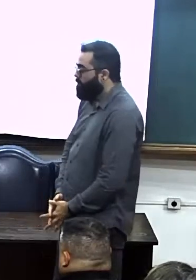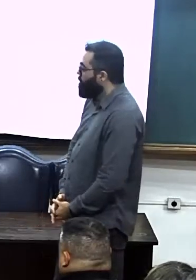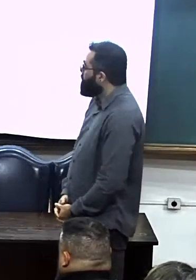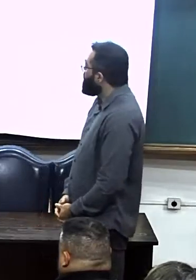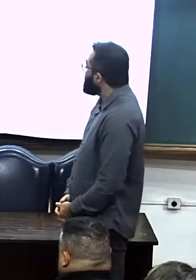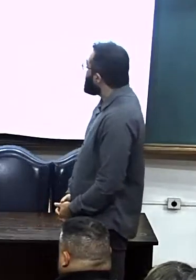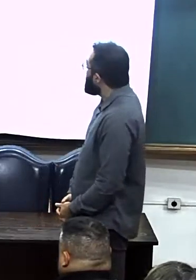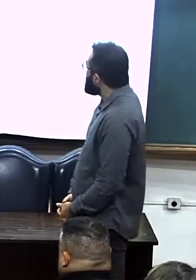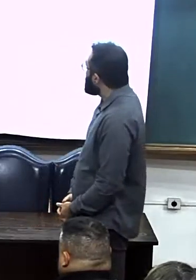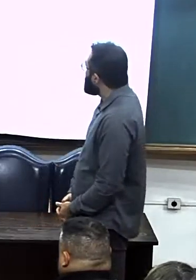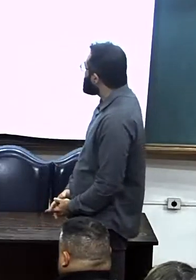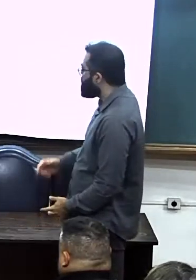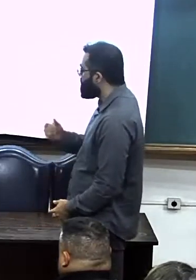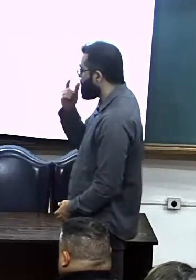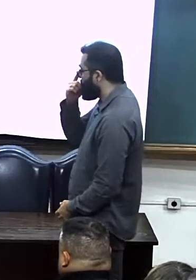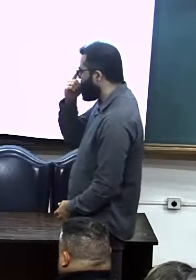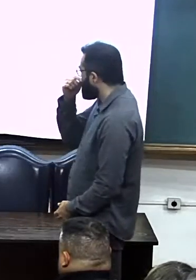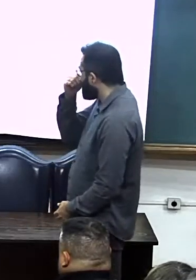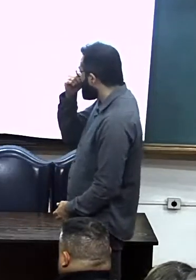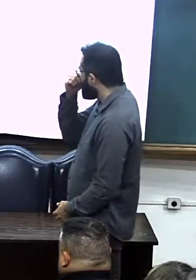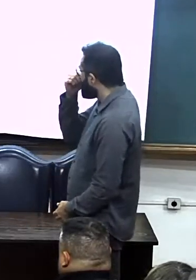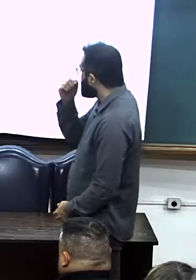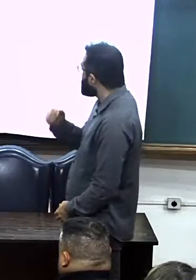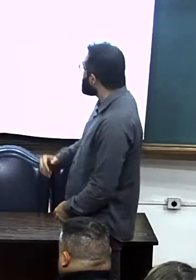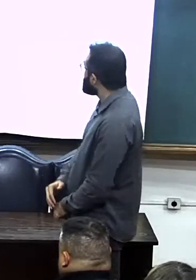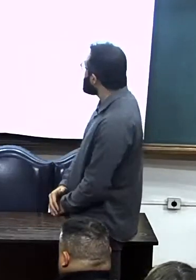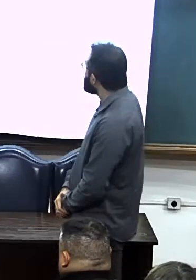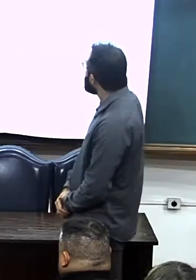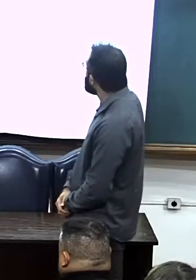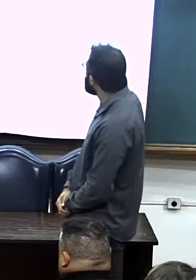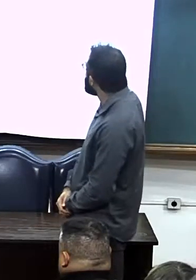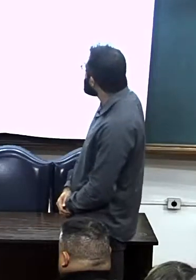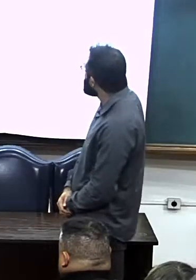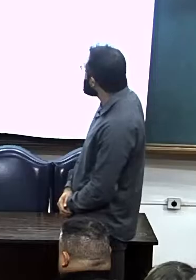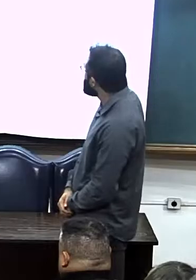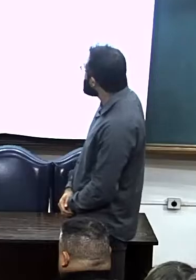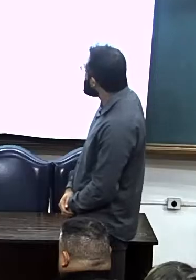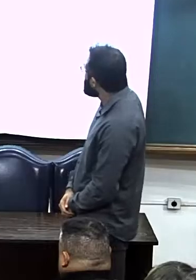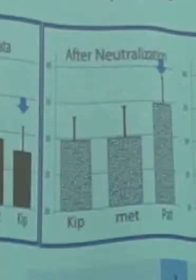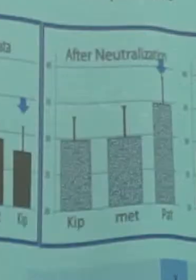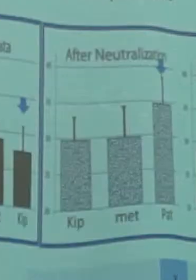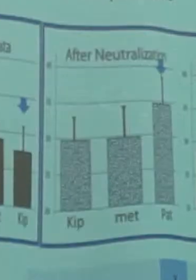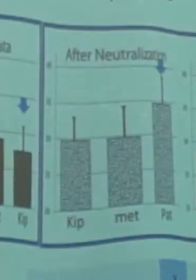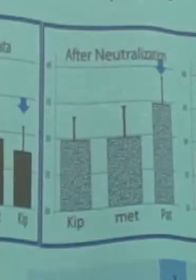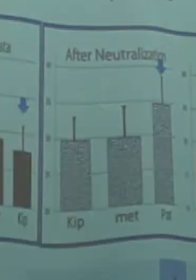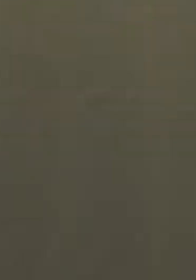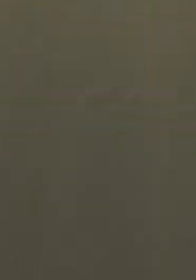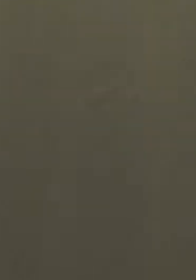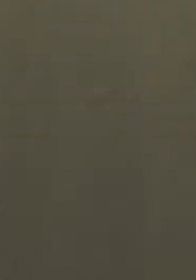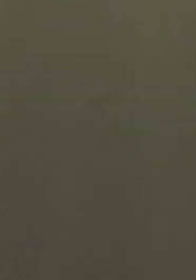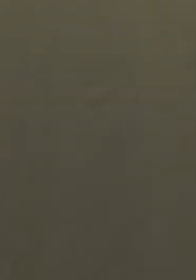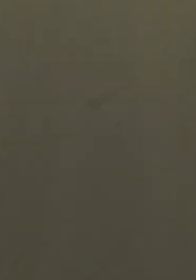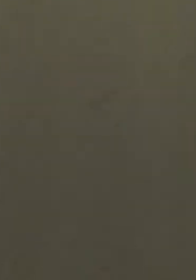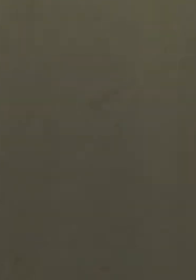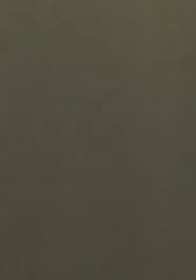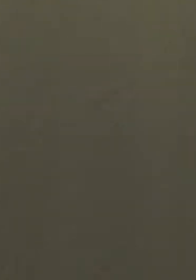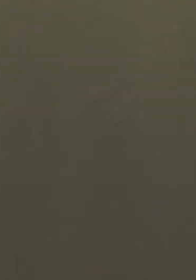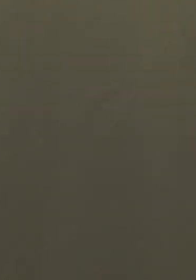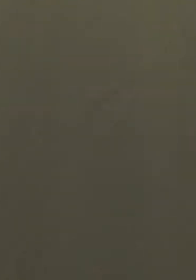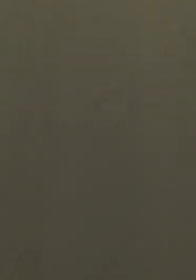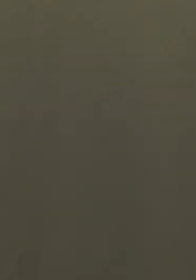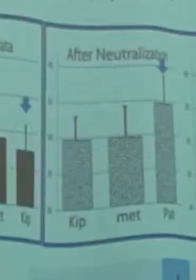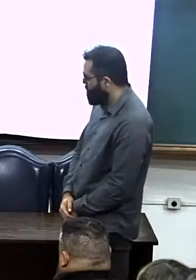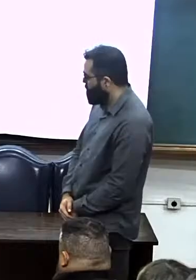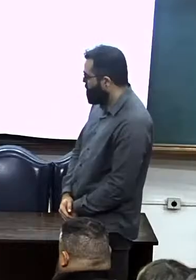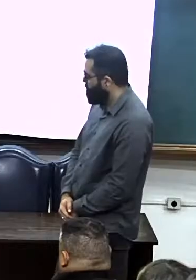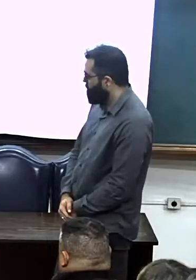menos, né, de abertura de mandíbula para Pat no primeiro caso e para Kip no segundo, embora, como a gente já